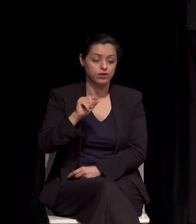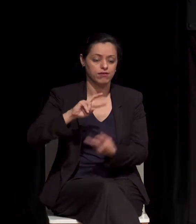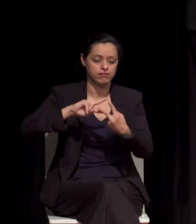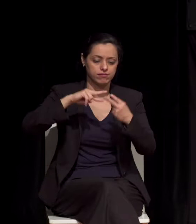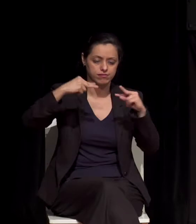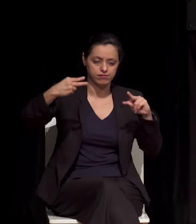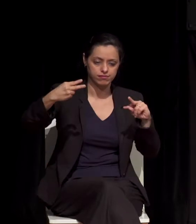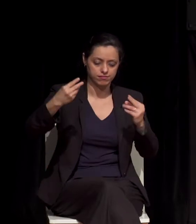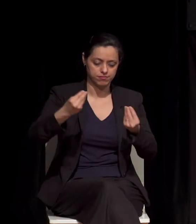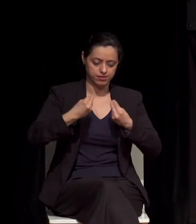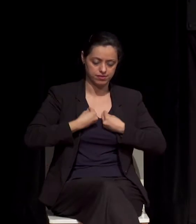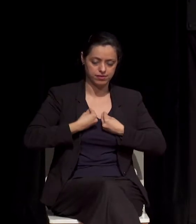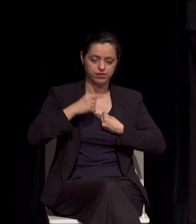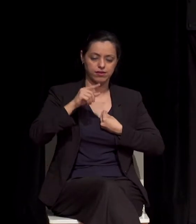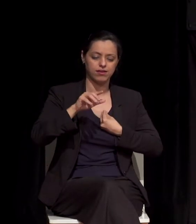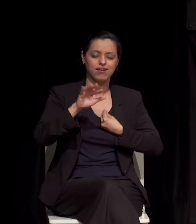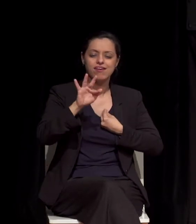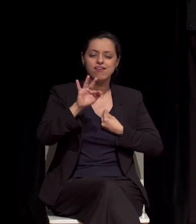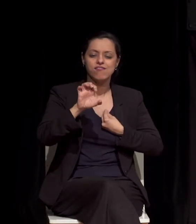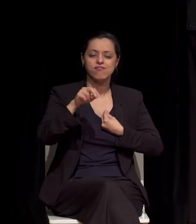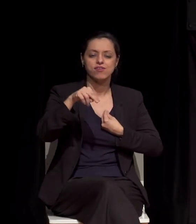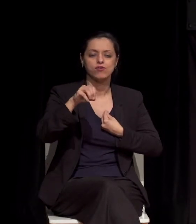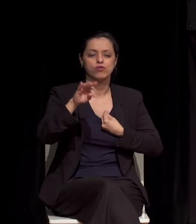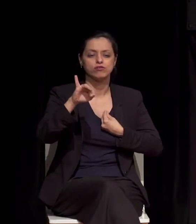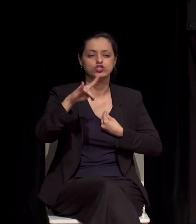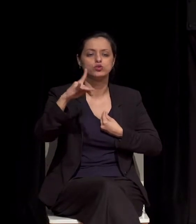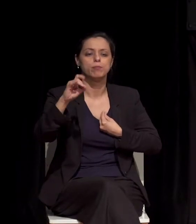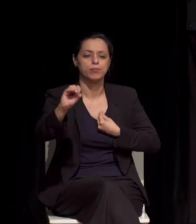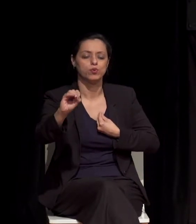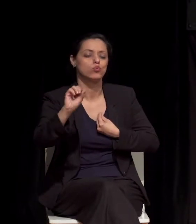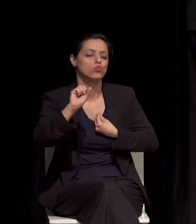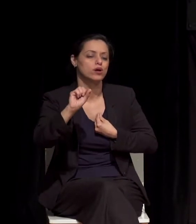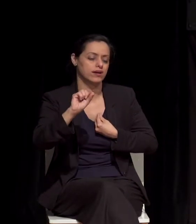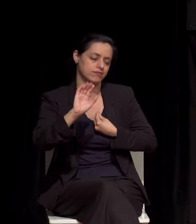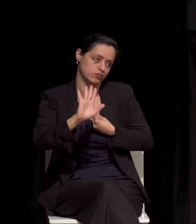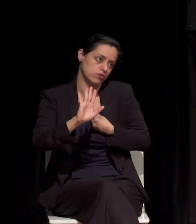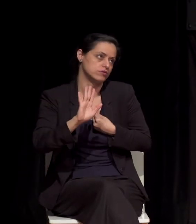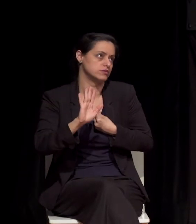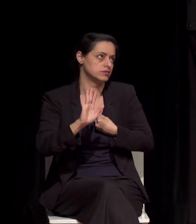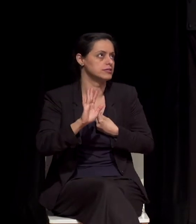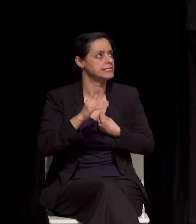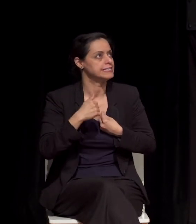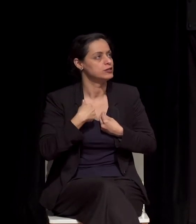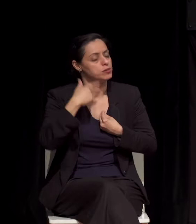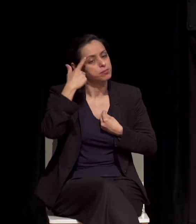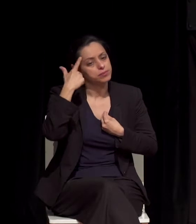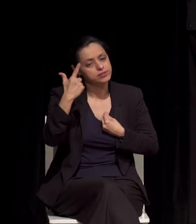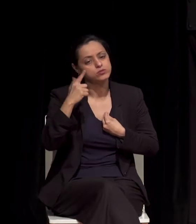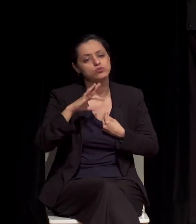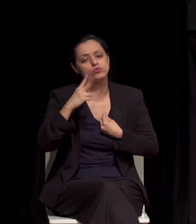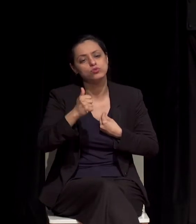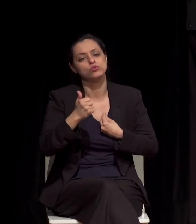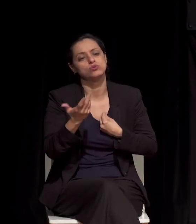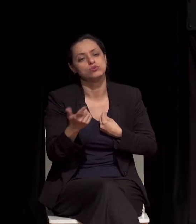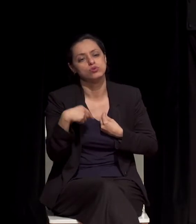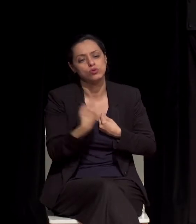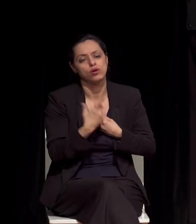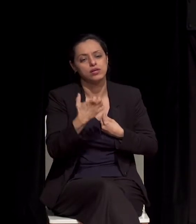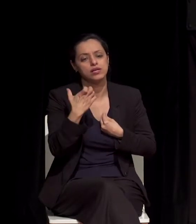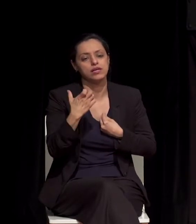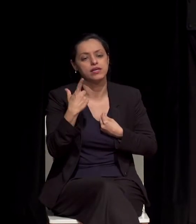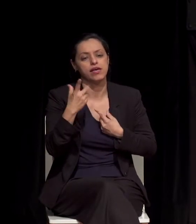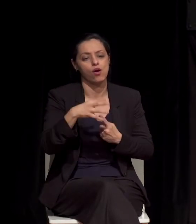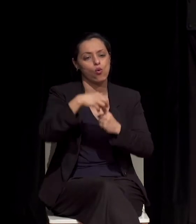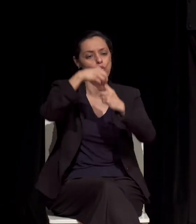negro embora a gente não gostaria, eu imagino que todos nós, todo mundo tem o ideal de sermos uma raça única, a